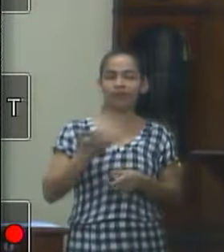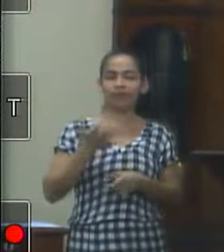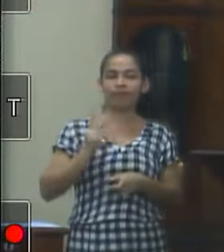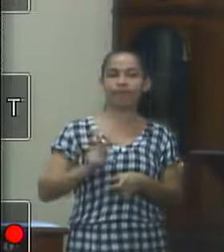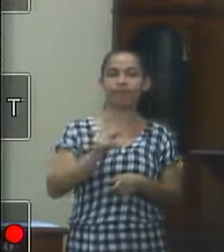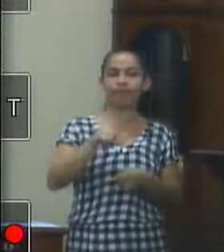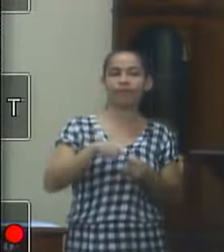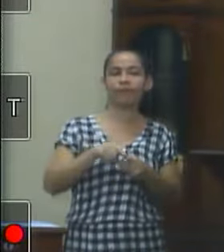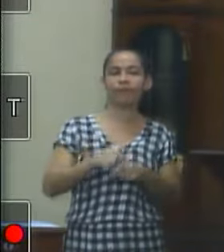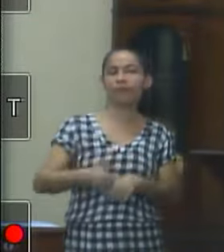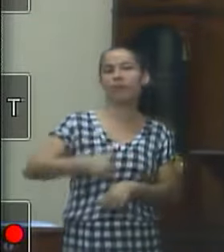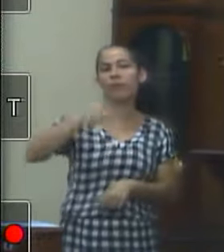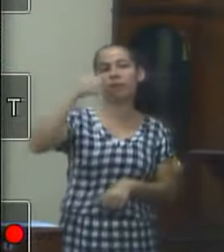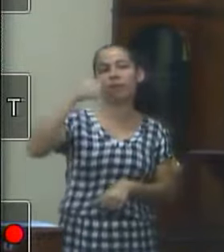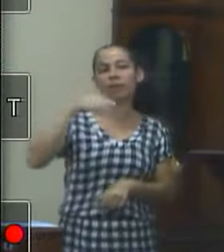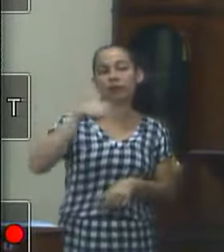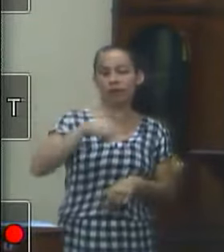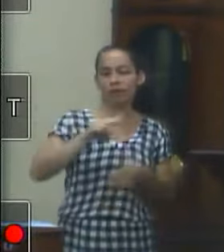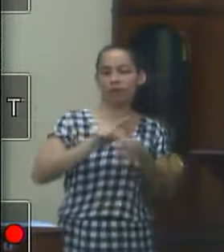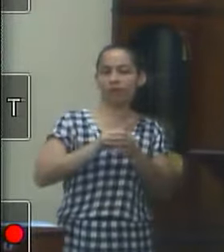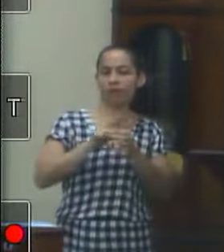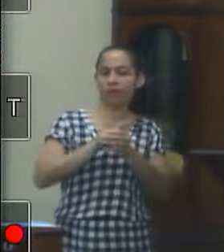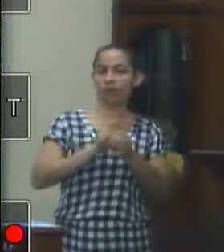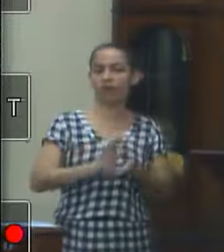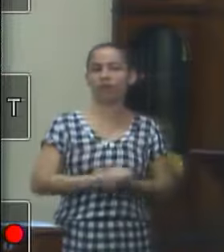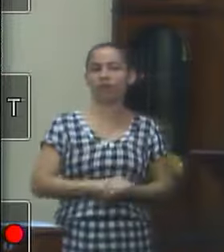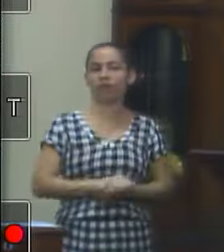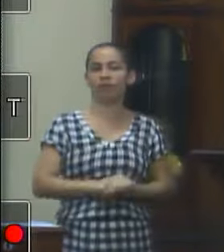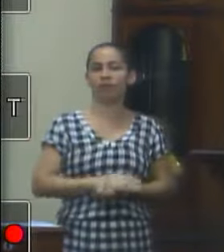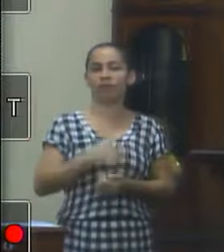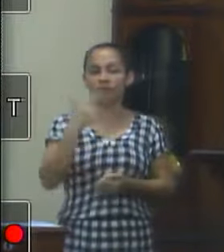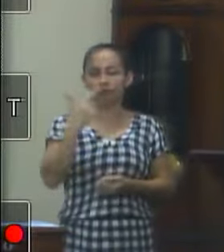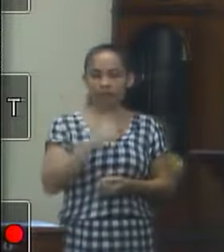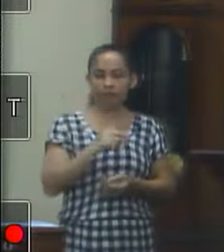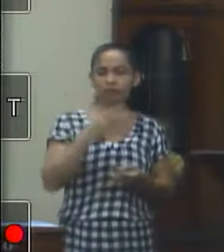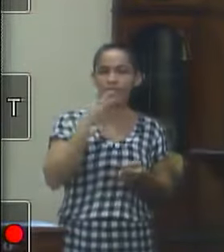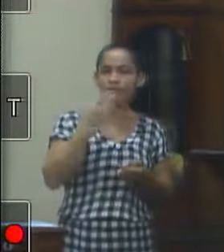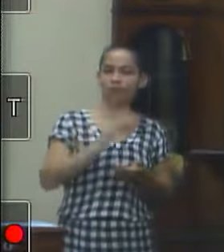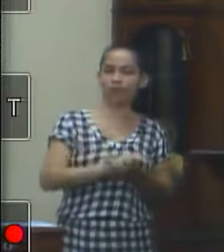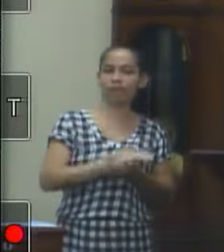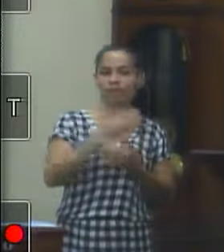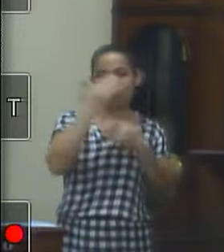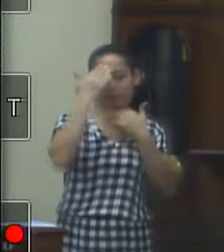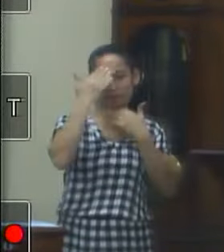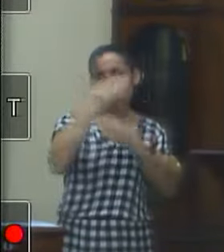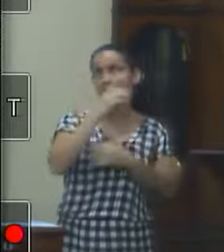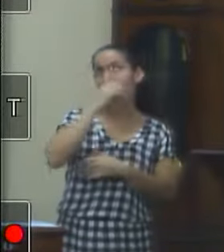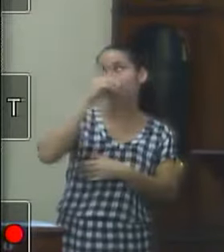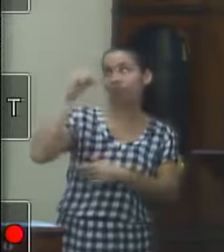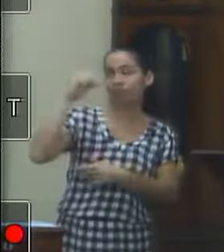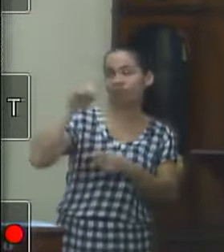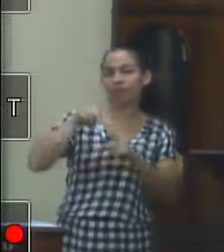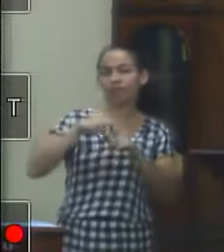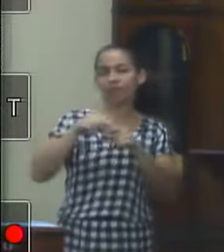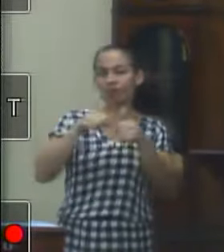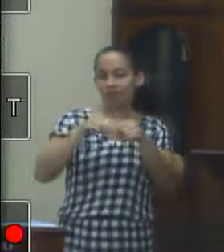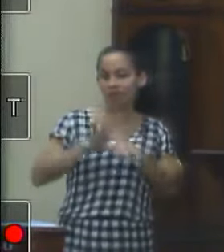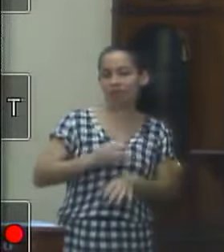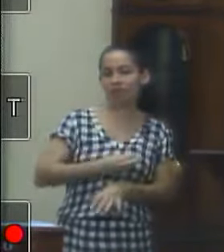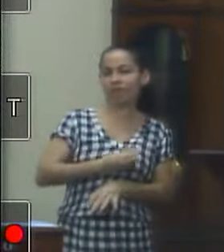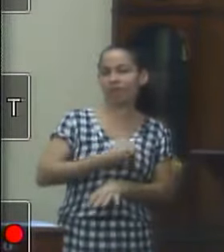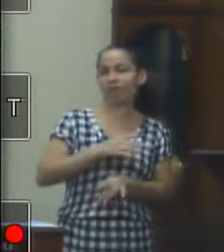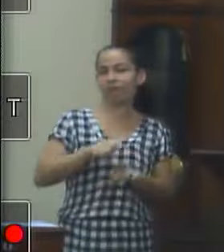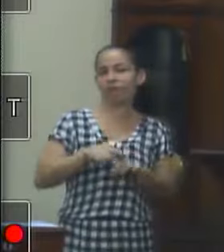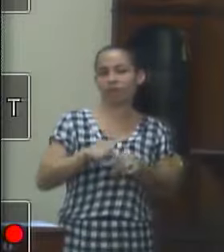sempre o melhor para o nosso município de Valença. Então, mais uma vez, agradeço a Deus por viver esse momento